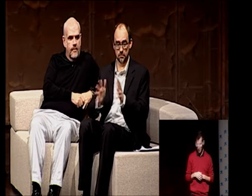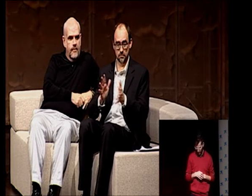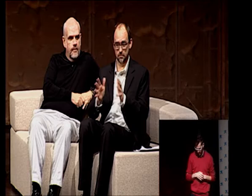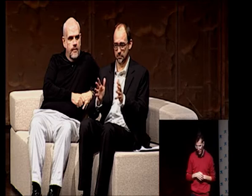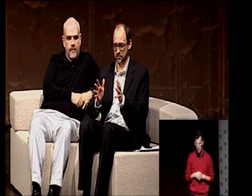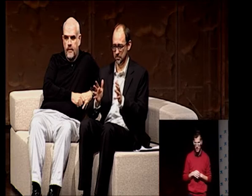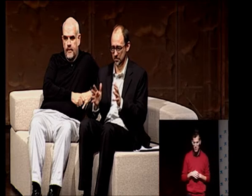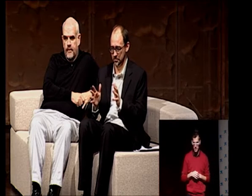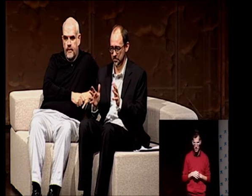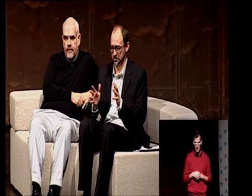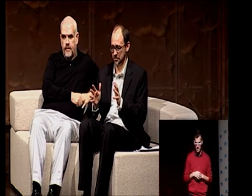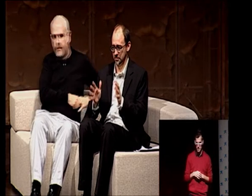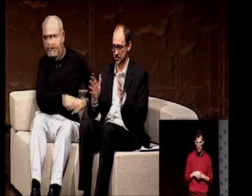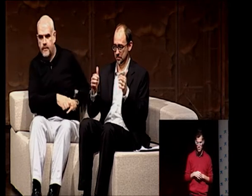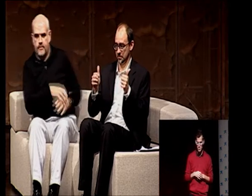interpretar desde